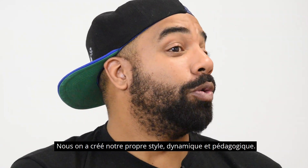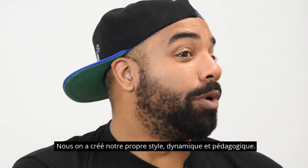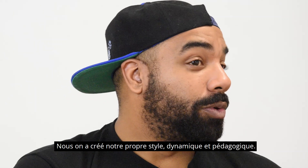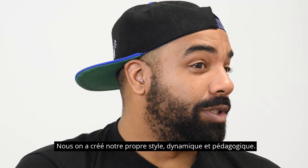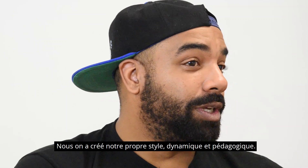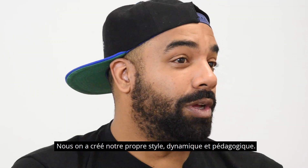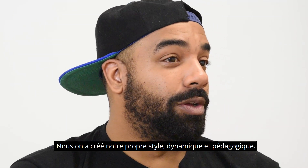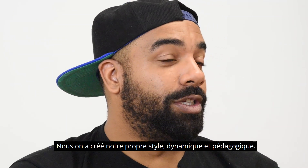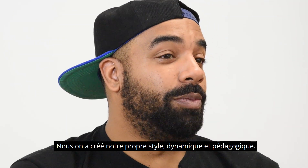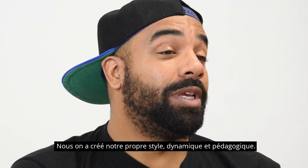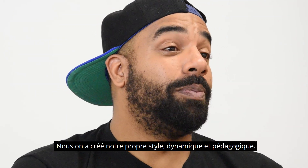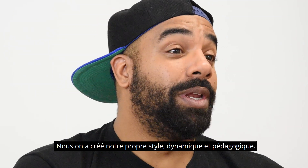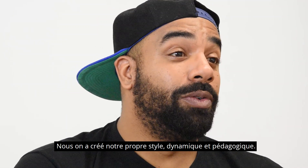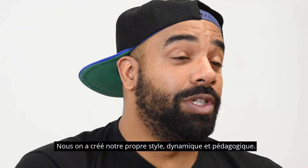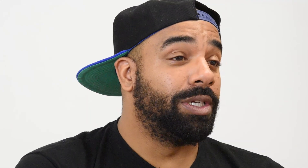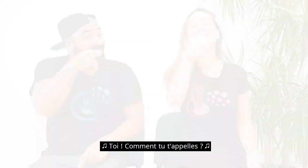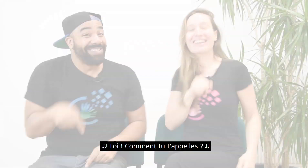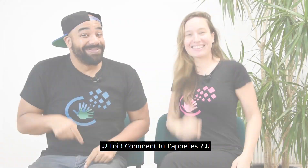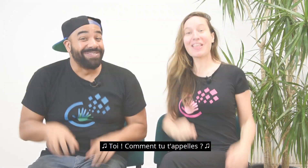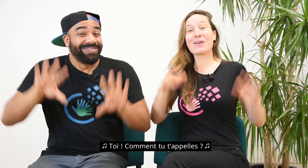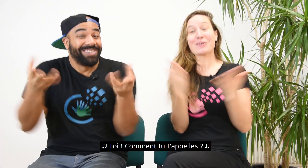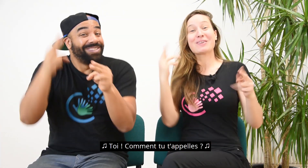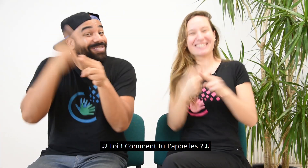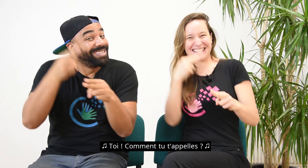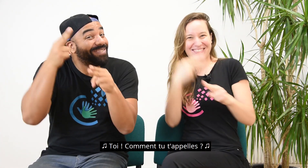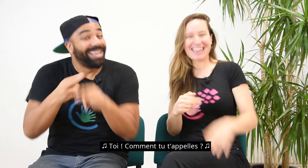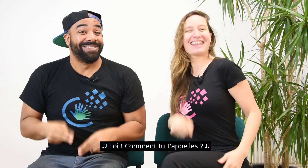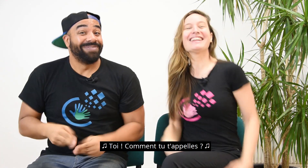propre style dynamique et pédagogique. Comment tu t'appelles ?